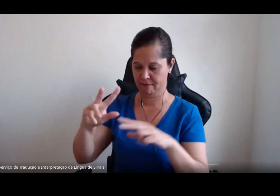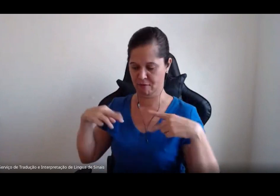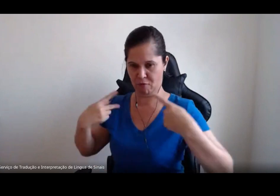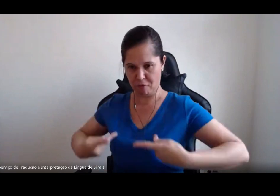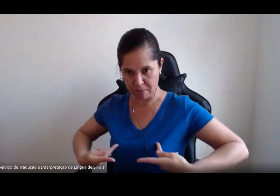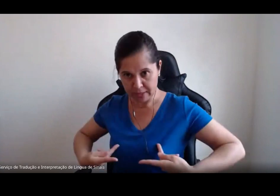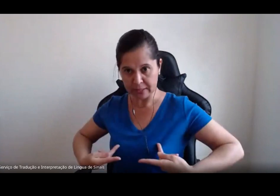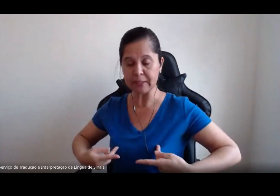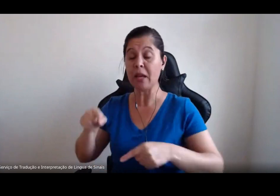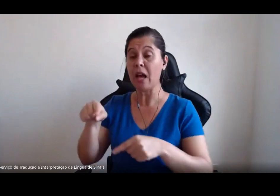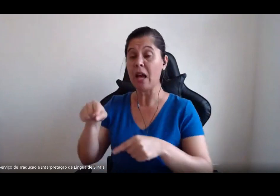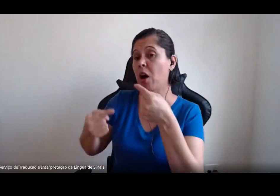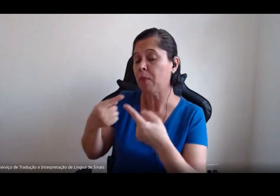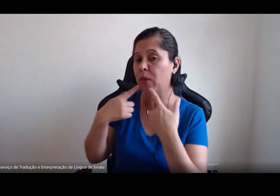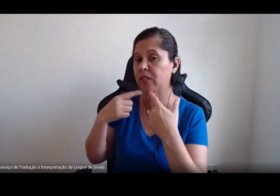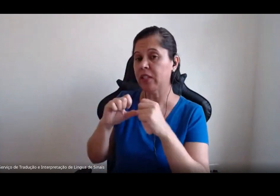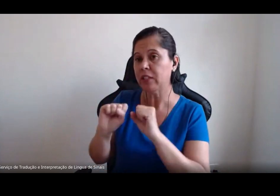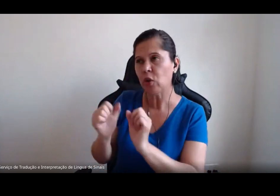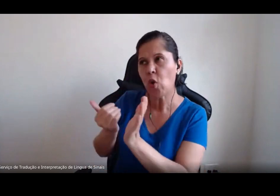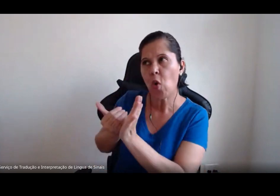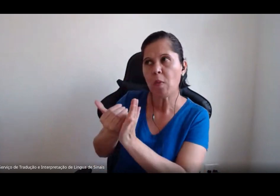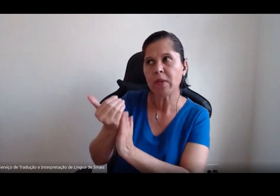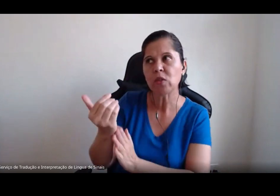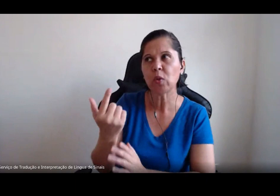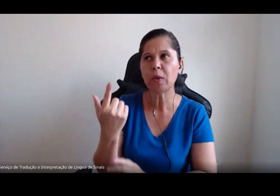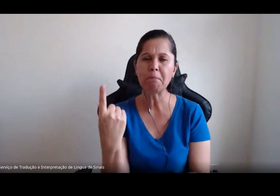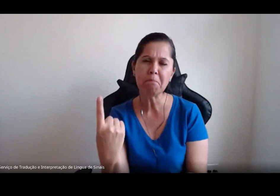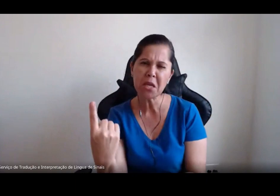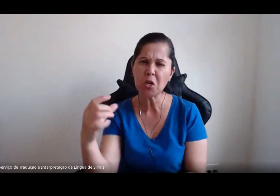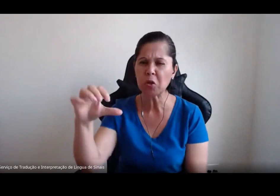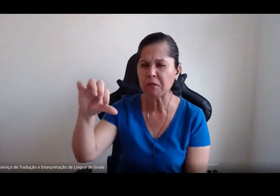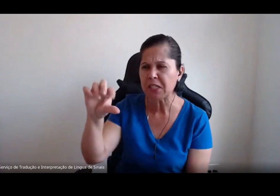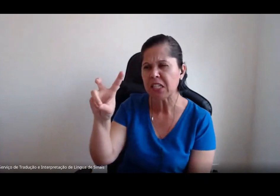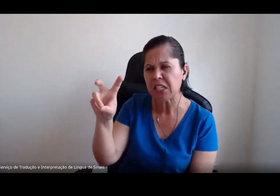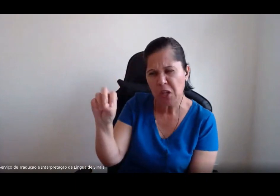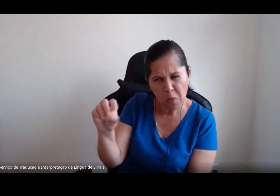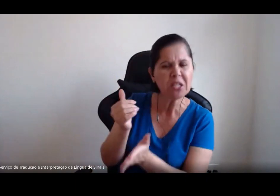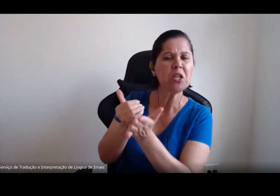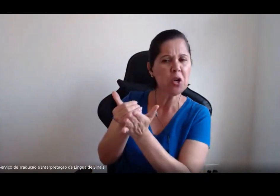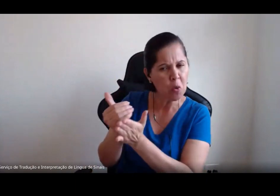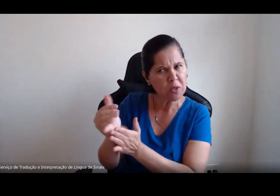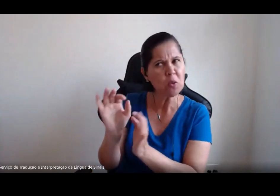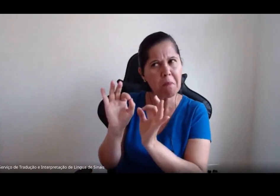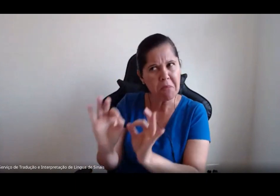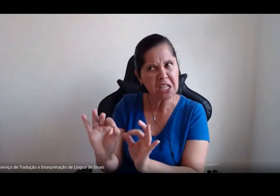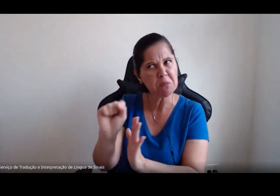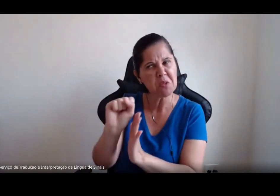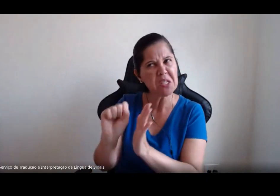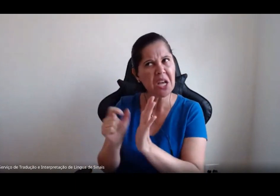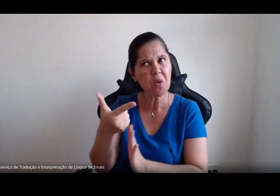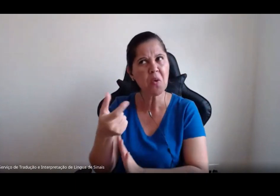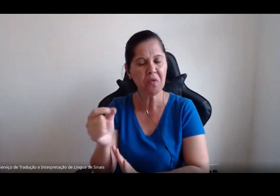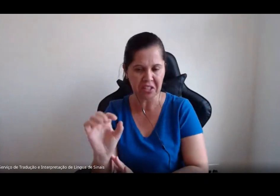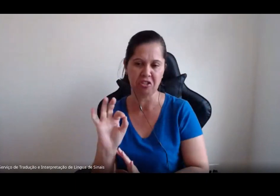da área de humanidades, as políticas linguísticas nascem nos anos 50, basicamente a partir dos anos 50 do